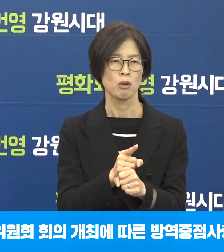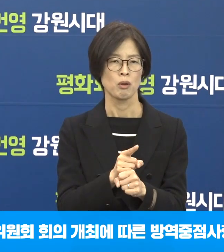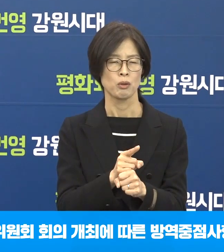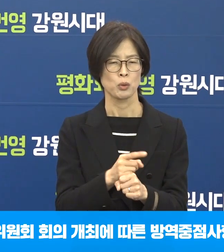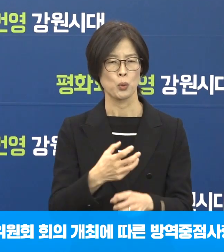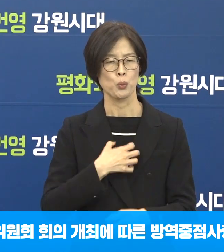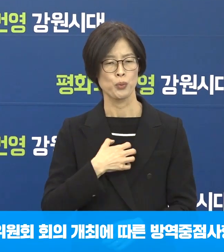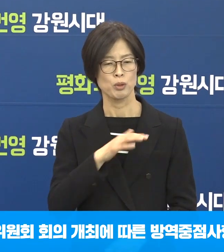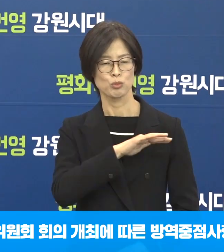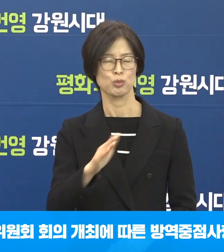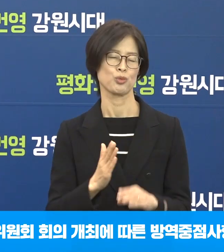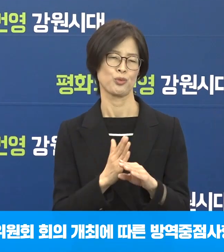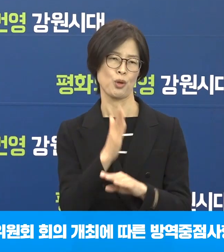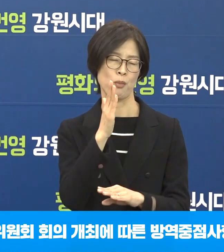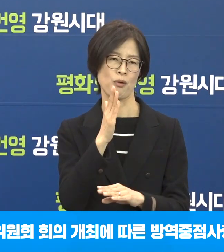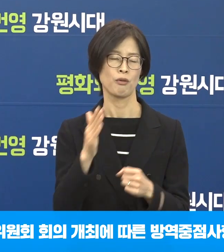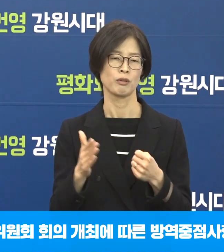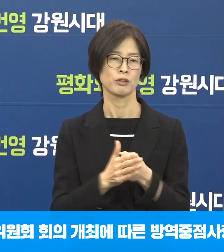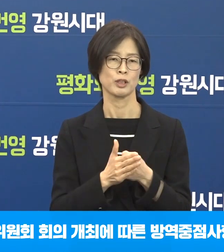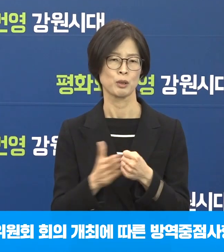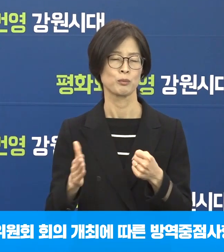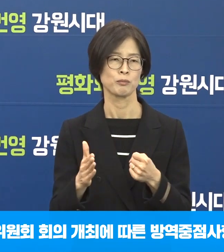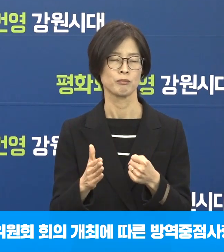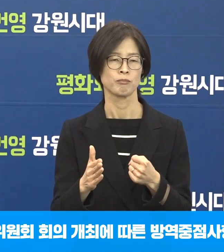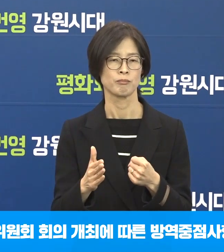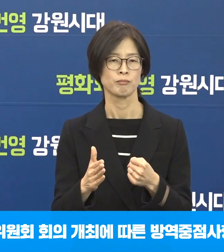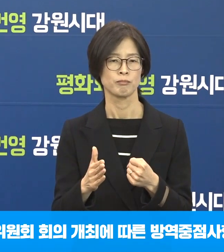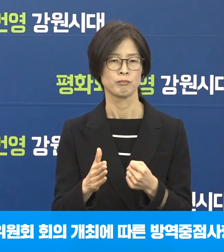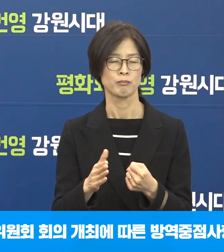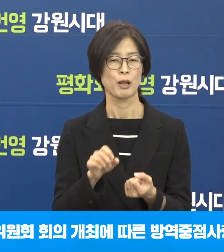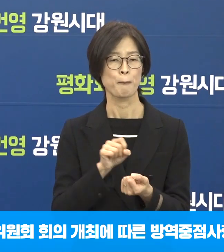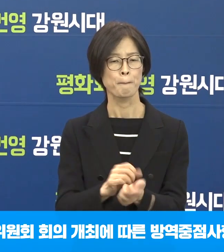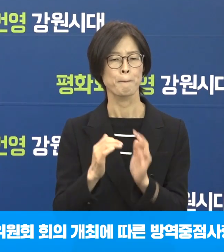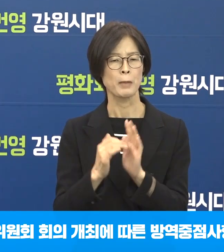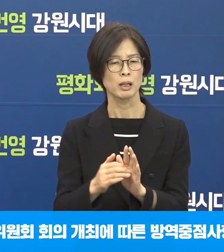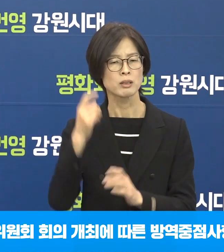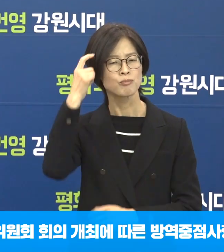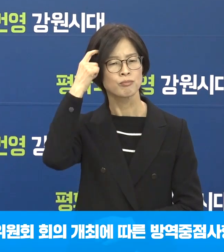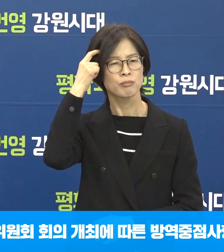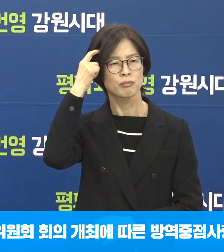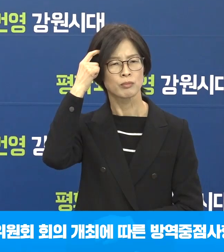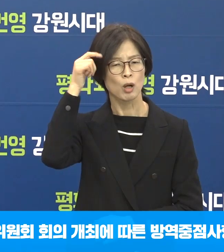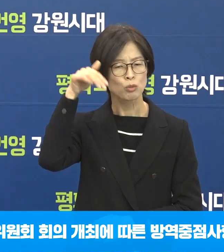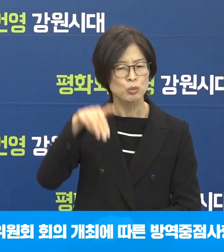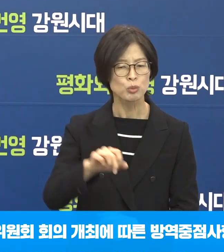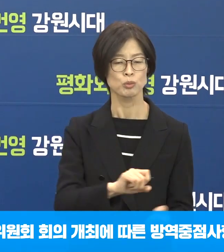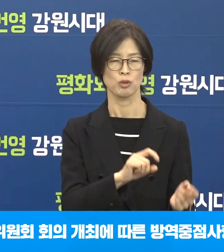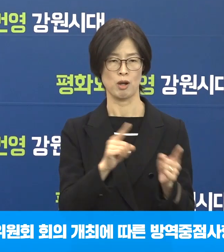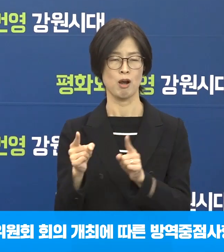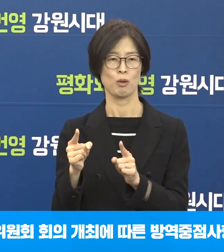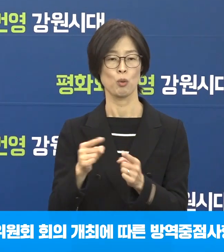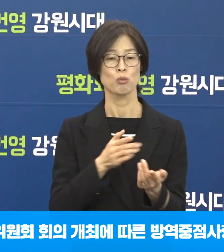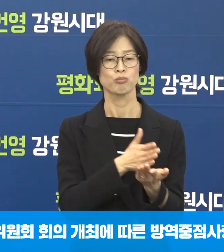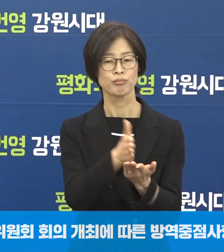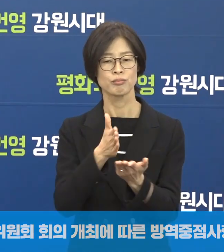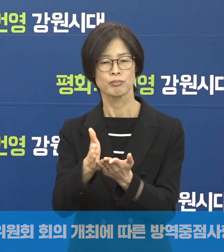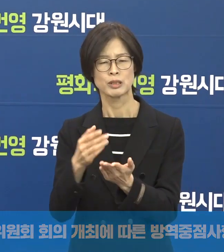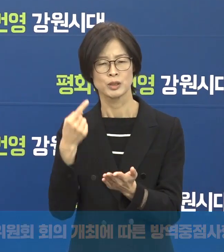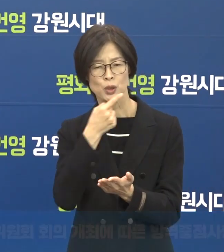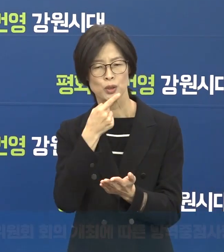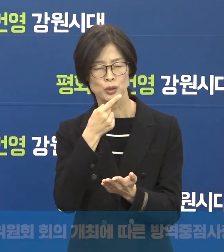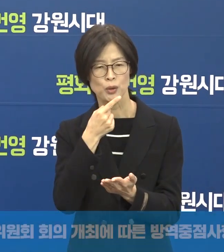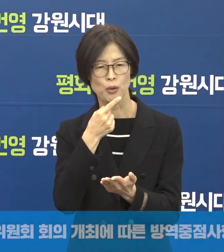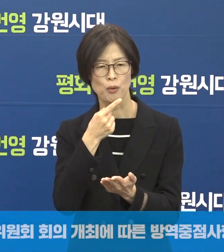비상조치 수준을 넘어서는 단계로 느슨해진 경각심을 제거하고 분야별 철저한 방역 대책을 추진하고자